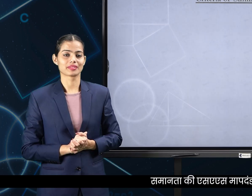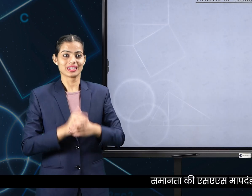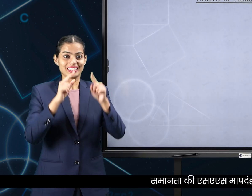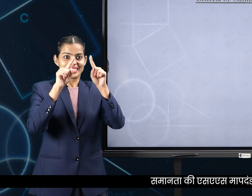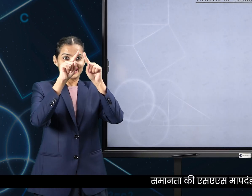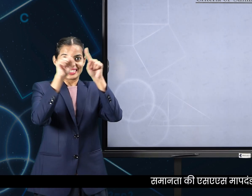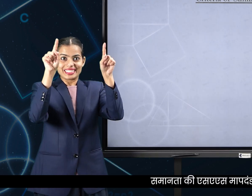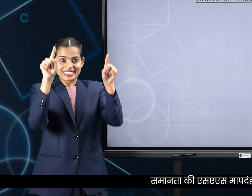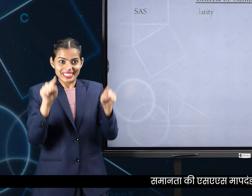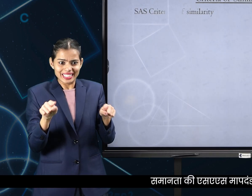समानता की